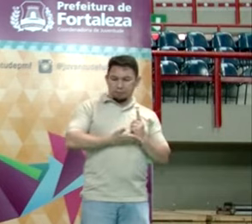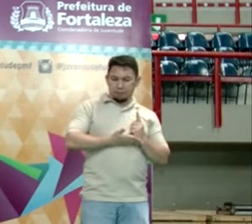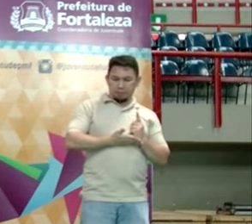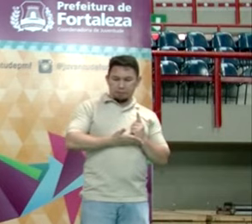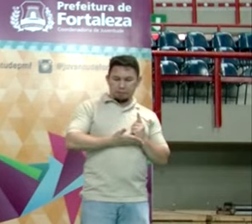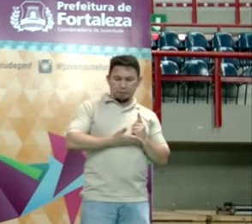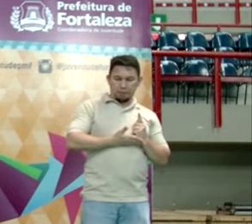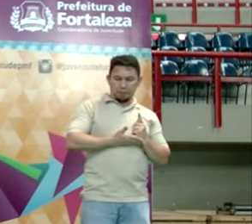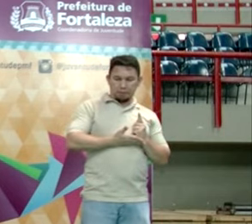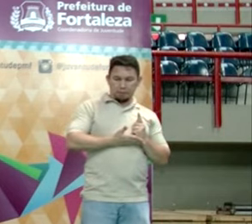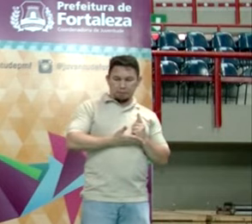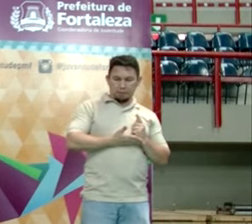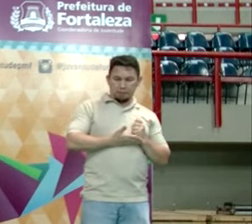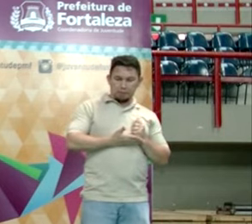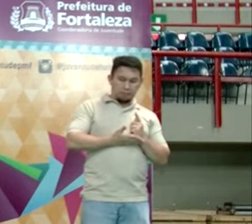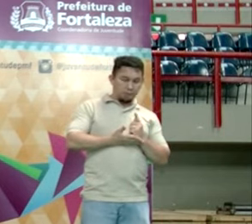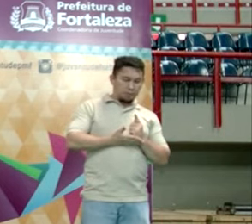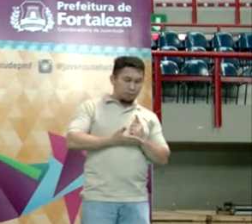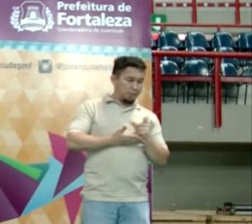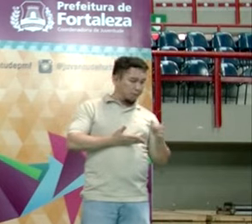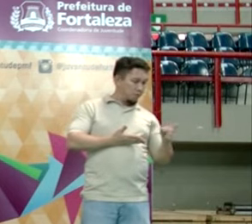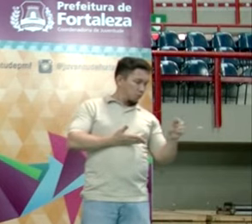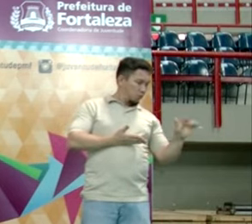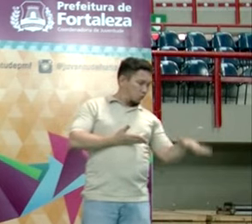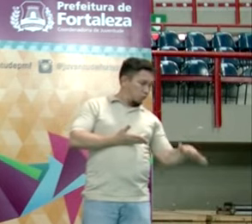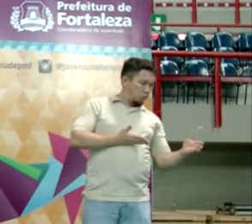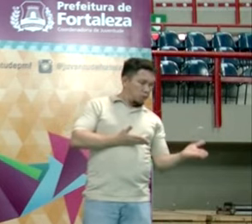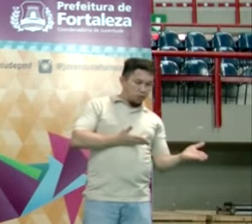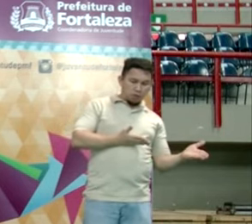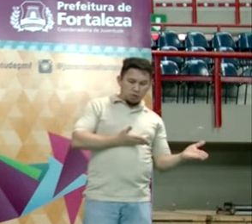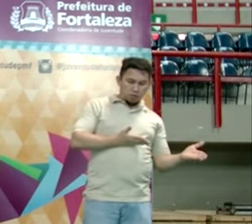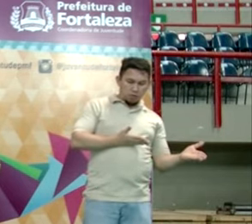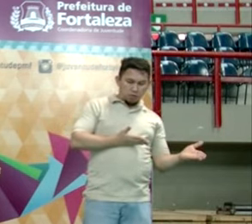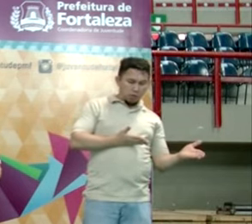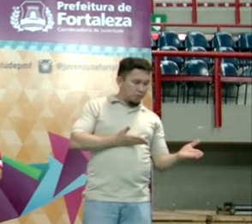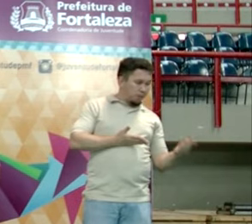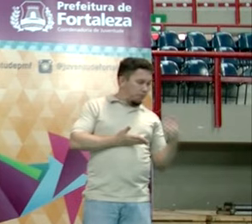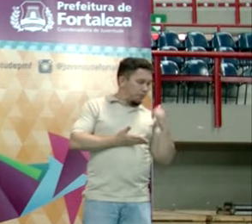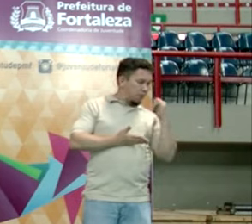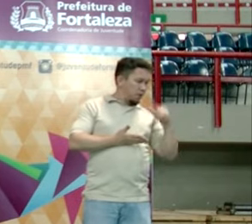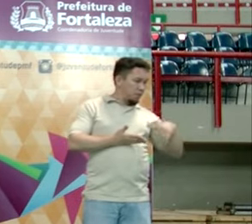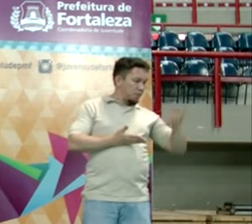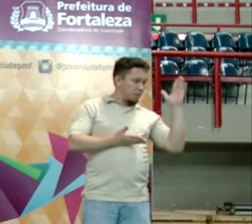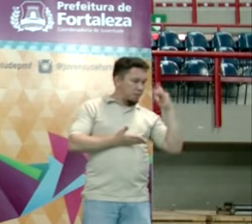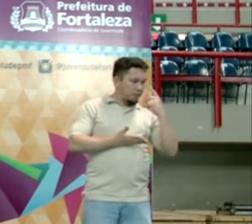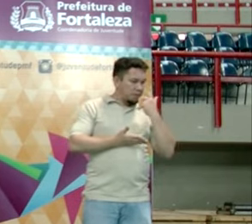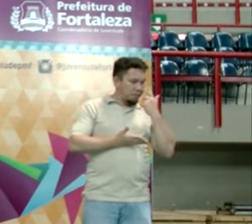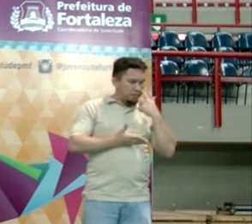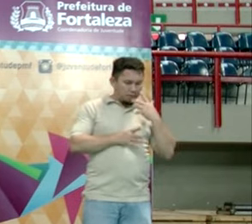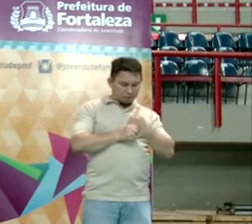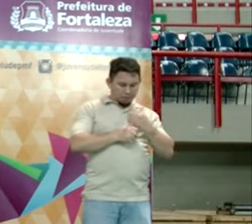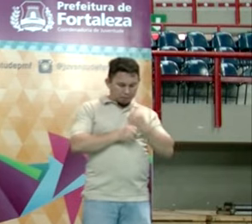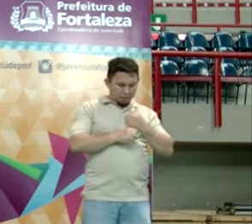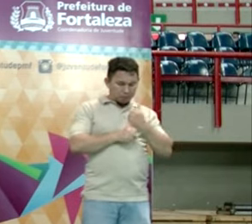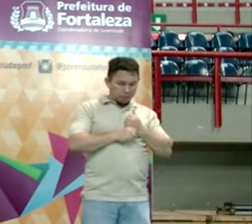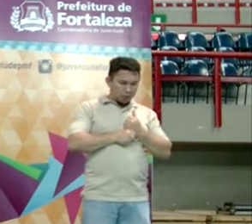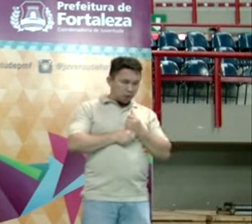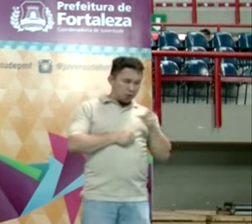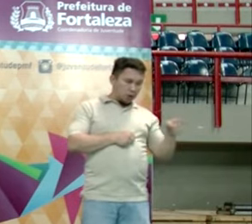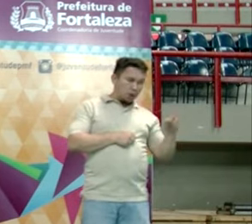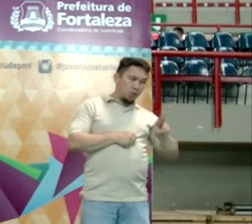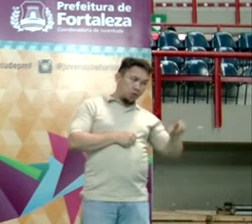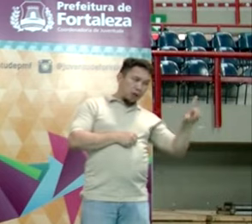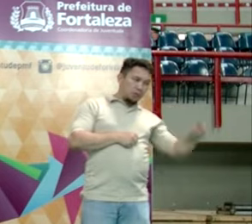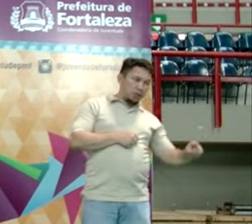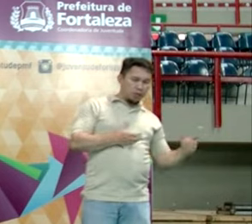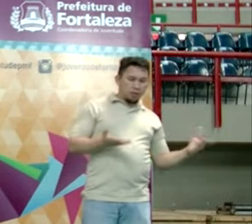a que tenha um preço relevante e que gaste mais, eu tenho que observar se eu vou utilizar